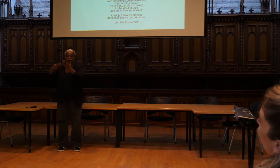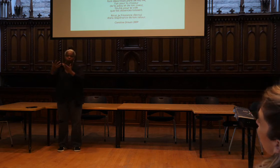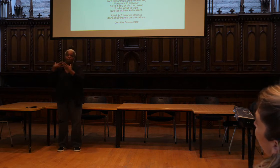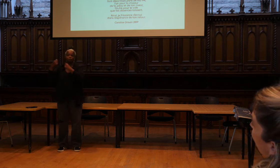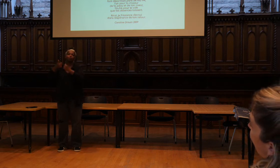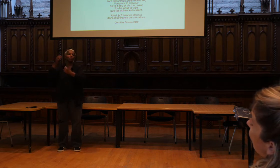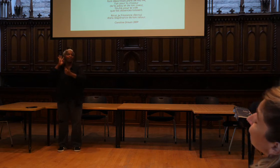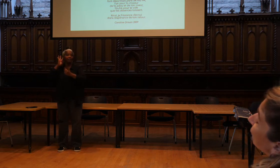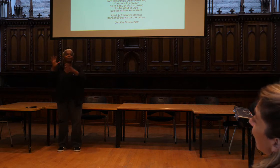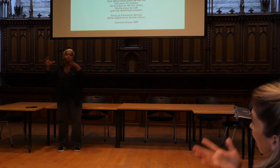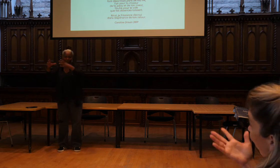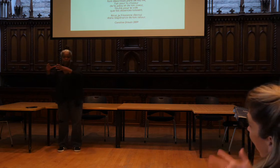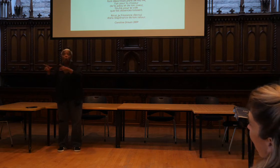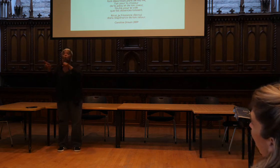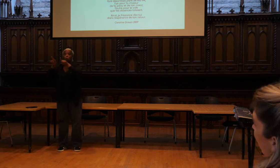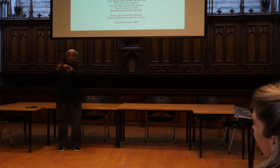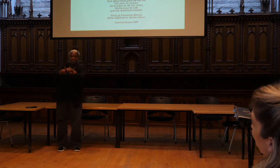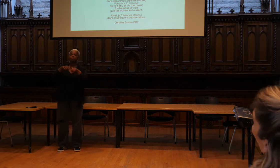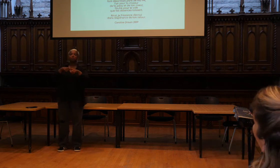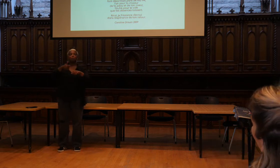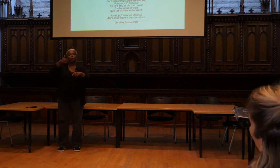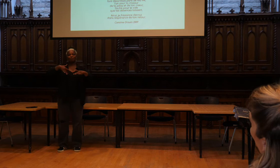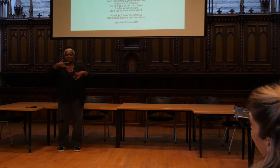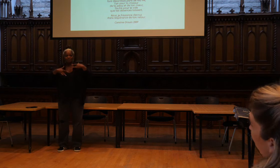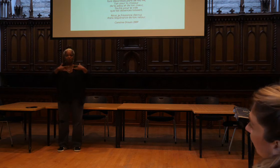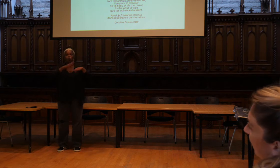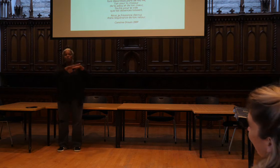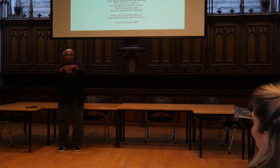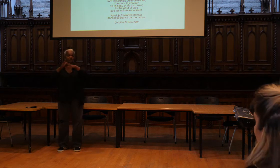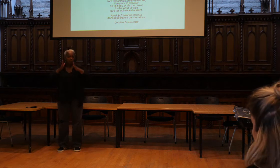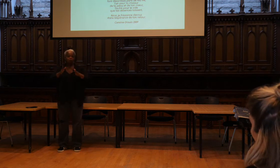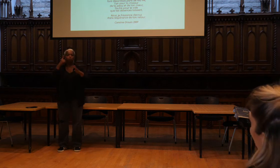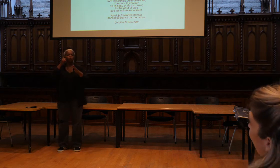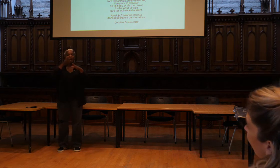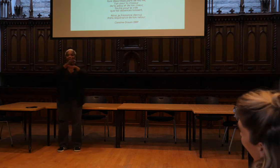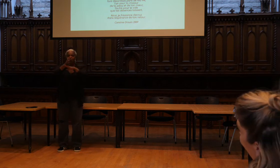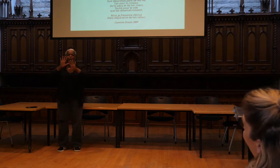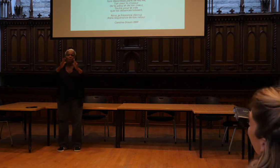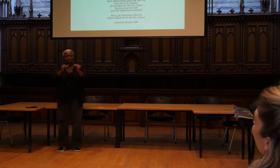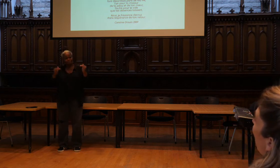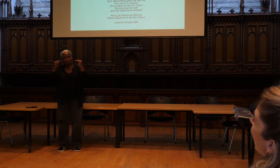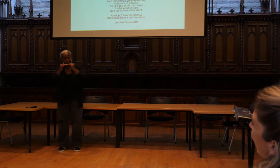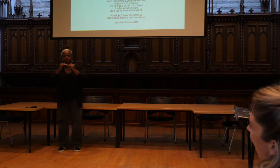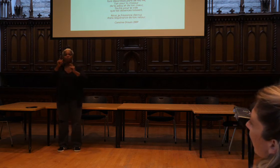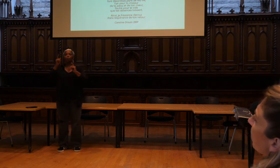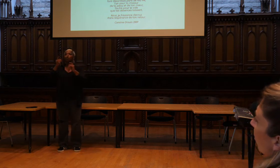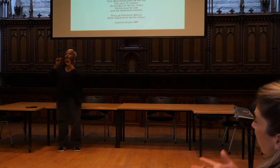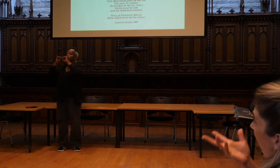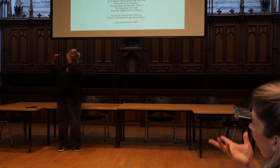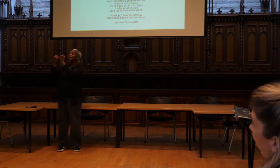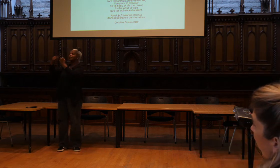Donc, j'ai fait des différents endroits où est-ce que je fais des présentations théâtrales.